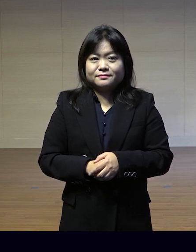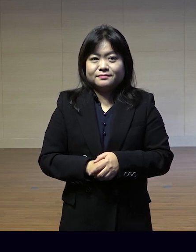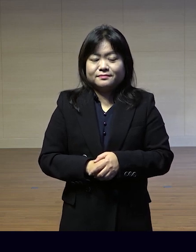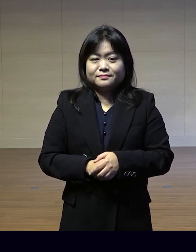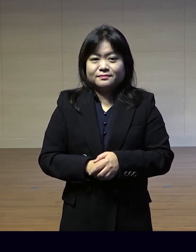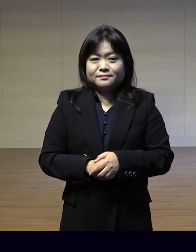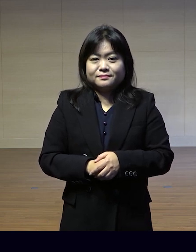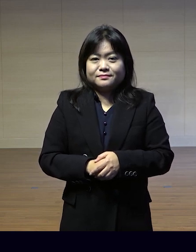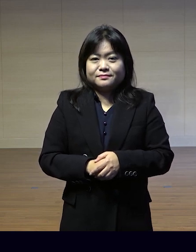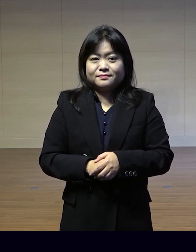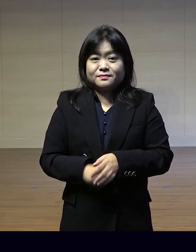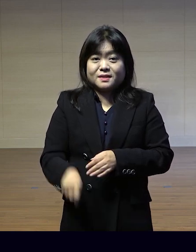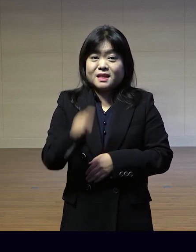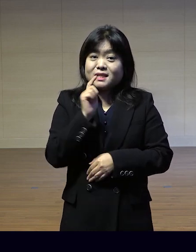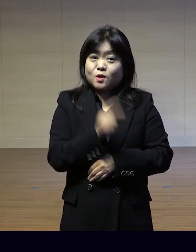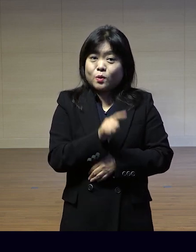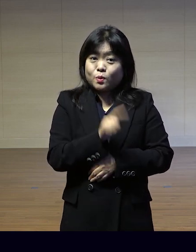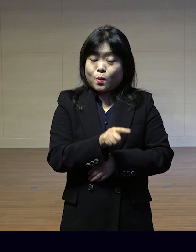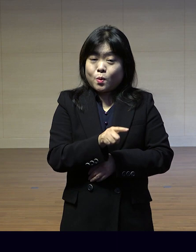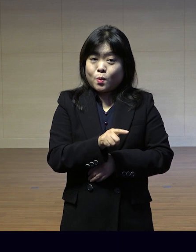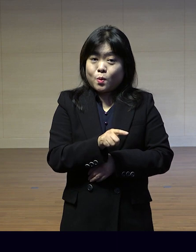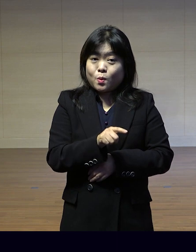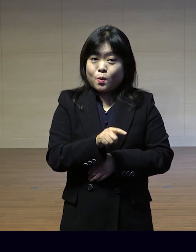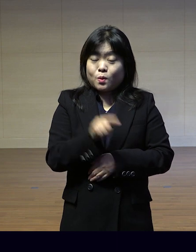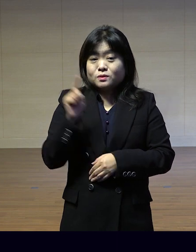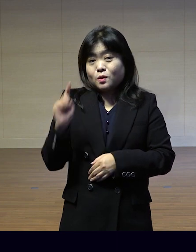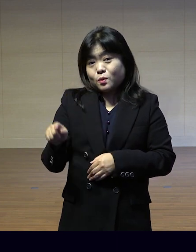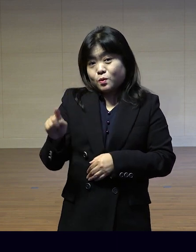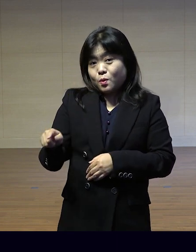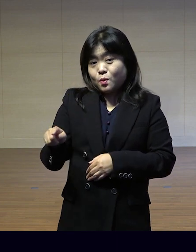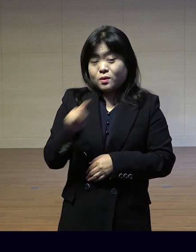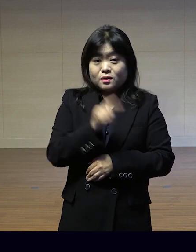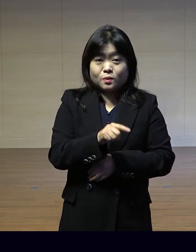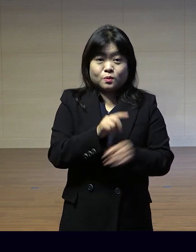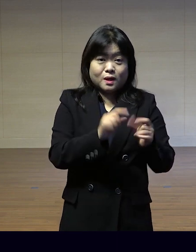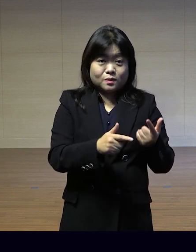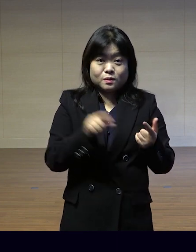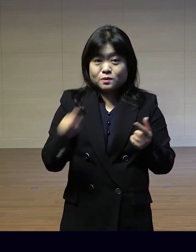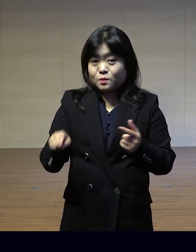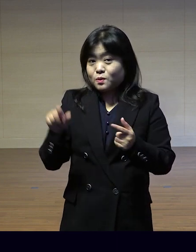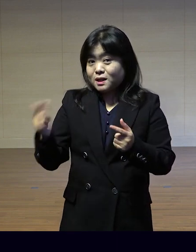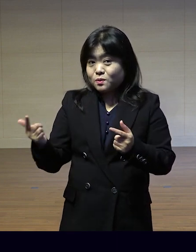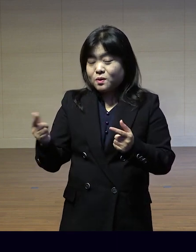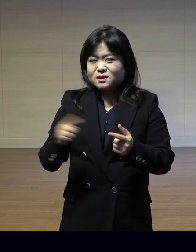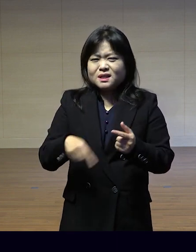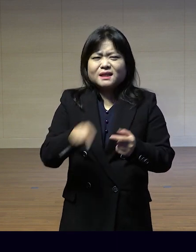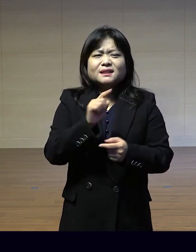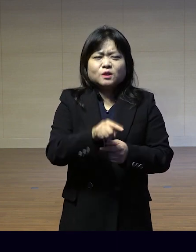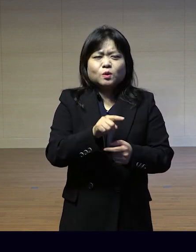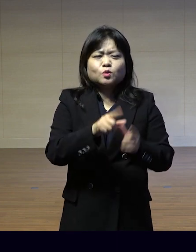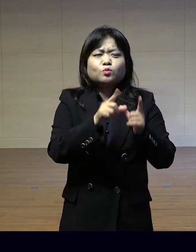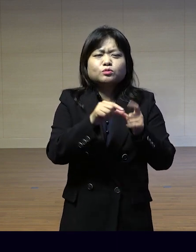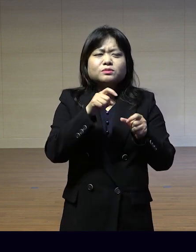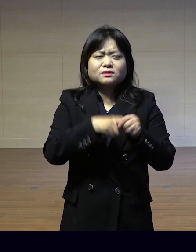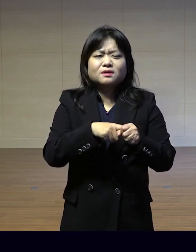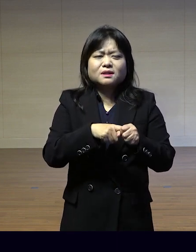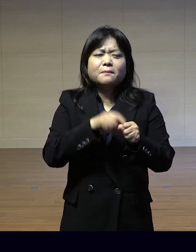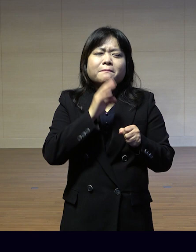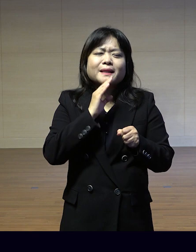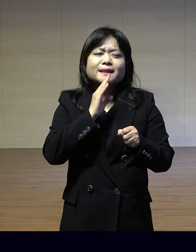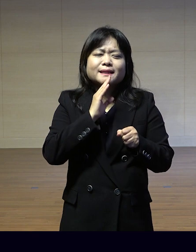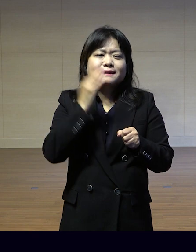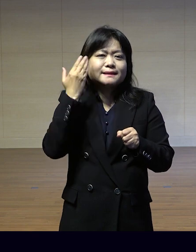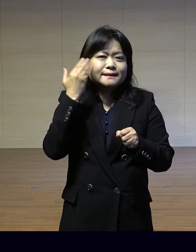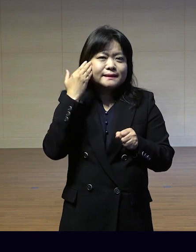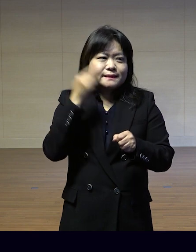이것도라고 볼 수도 있고 또 다른 측면에서 이것도 아니라고 하는 것은 이것도 부분적인 일리가 있는 주장이다, 지식이다. 예,